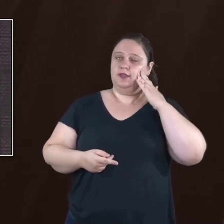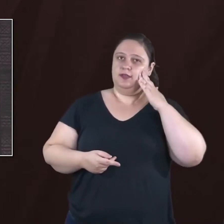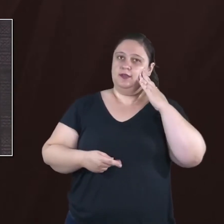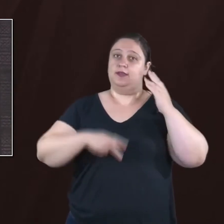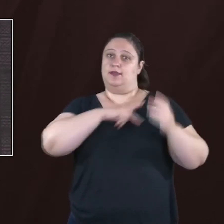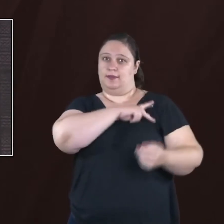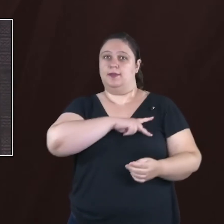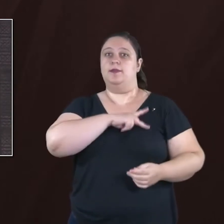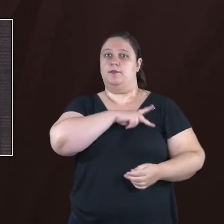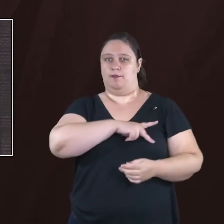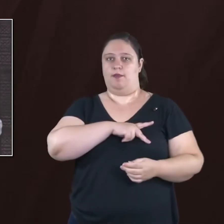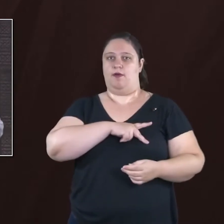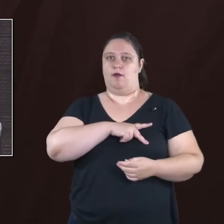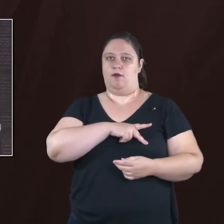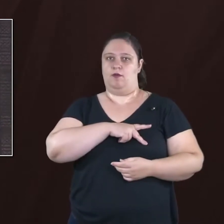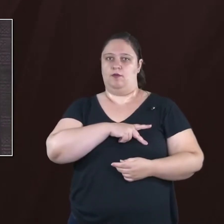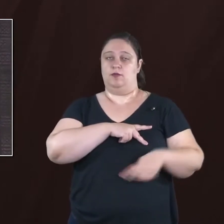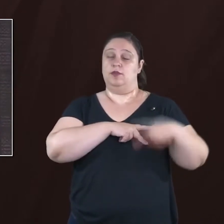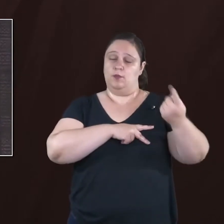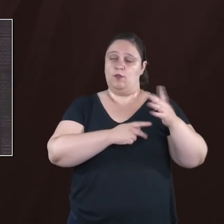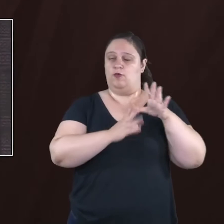tempos.